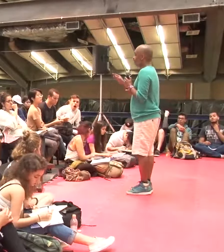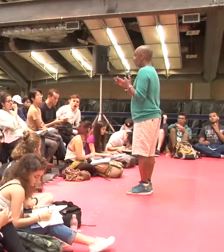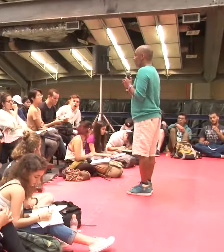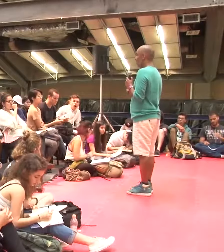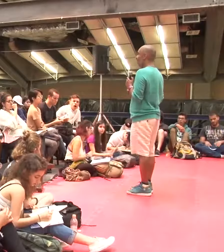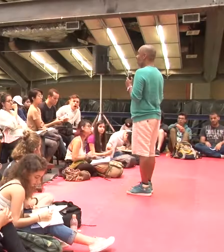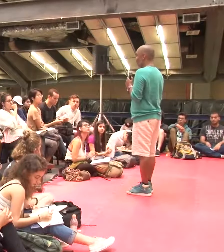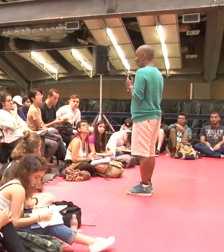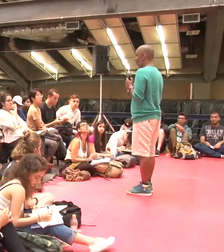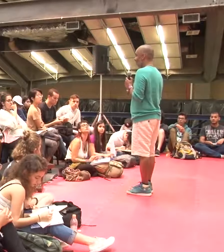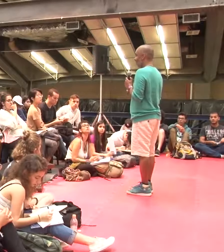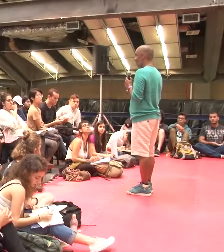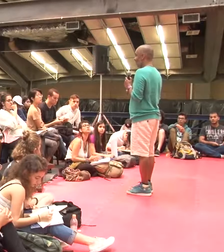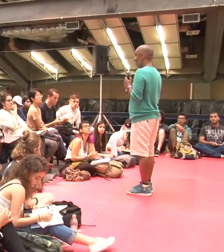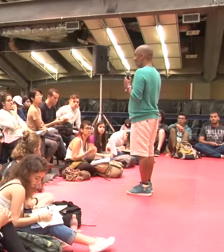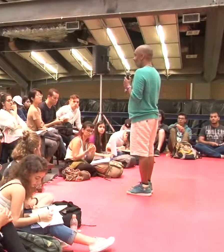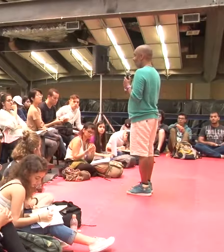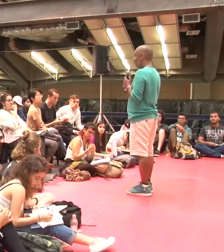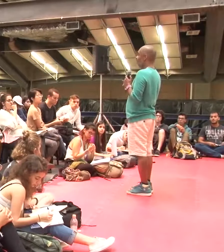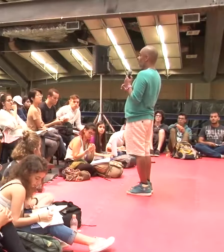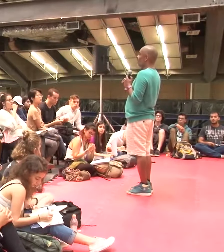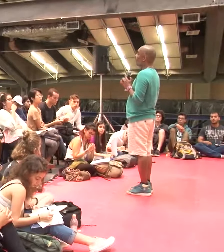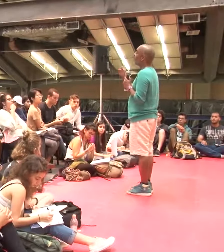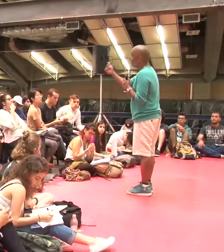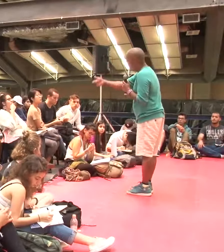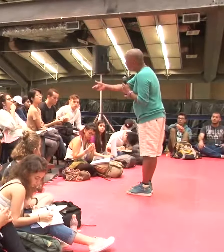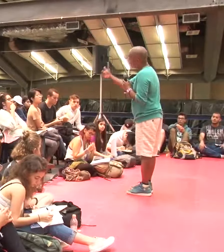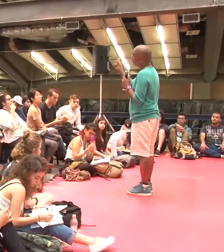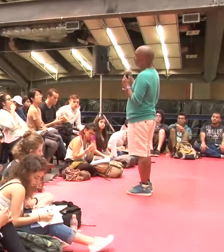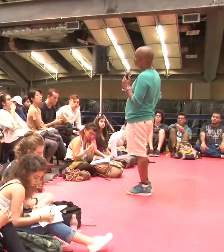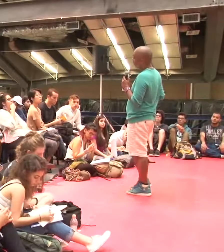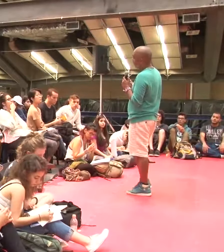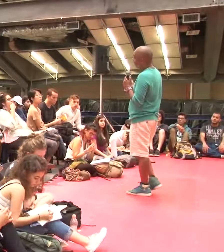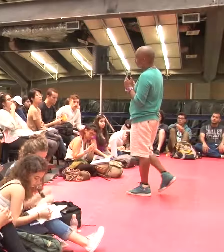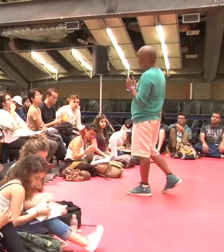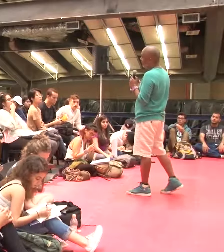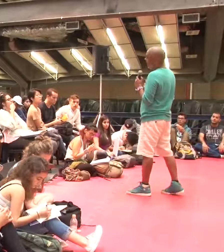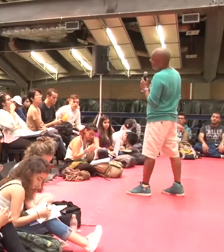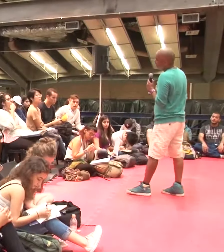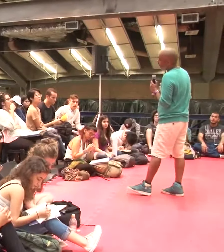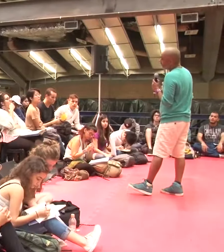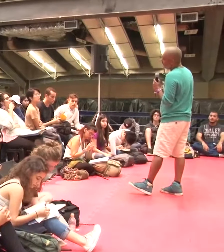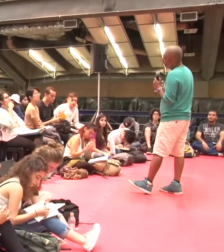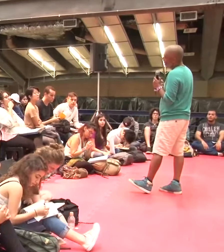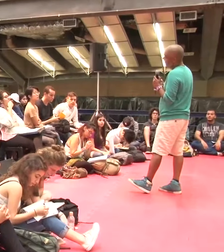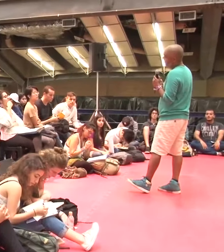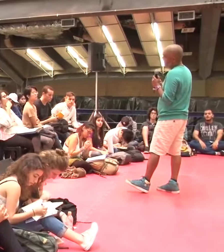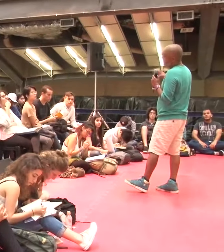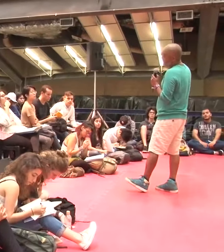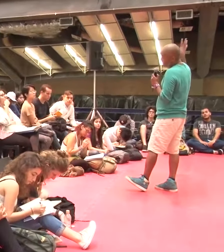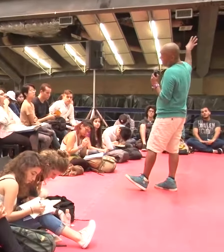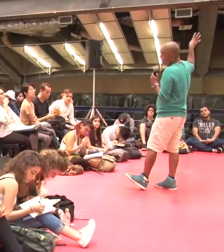Nenhuma outra mulher faz igual. Nenhuma outra mulher vai para o meio do samba que os caras estão batendo.